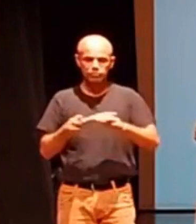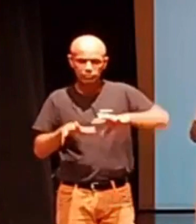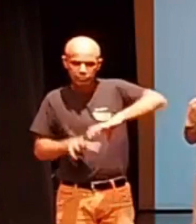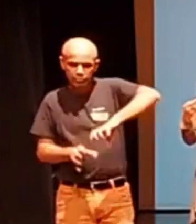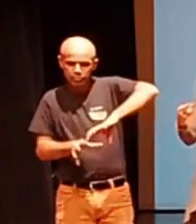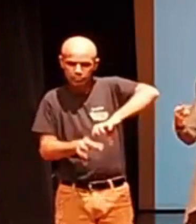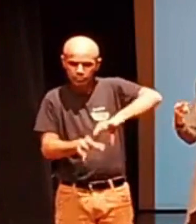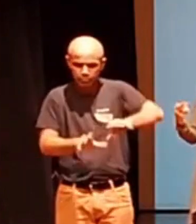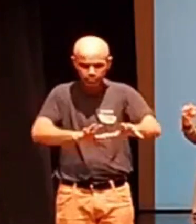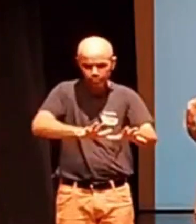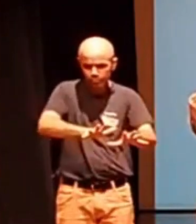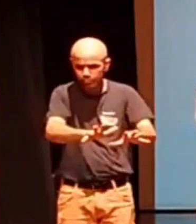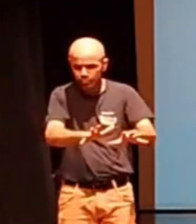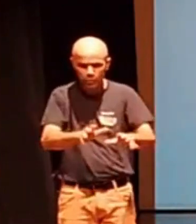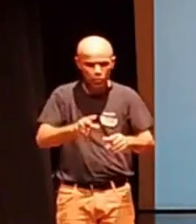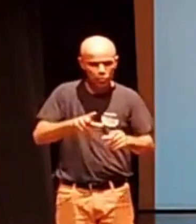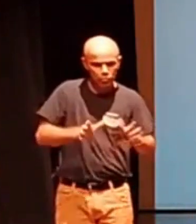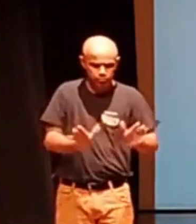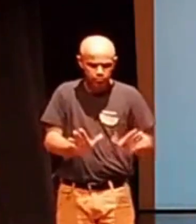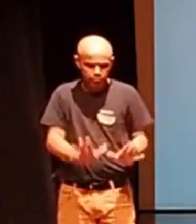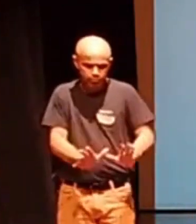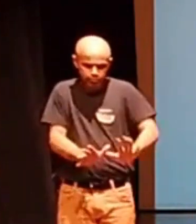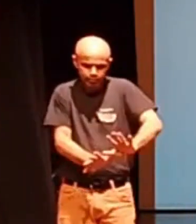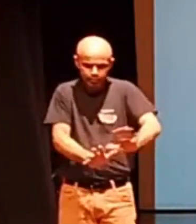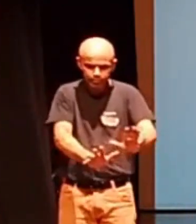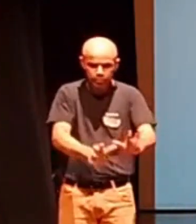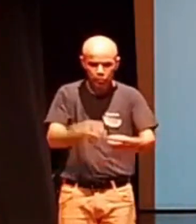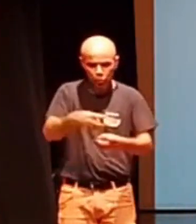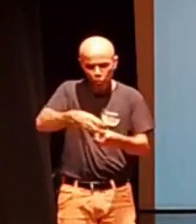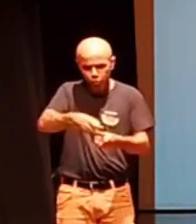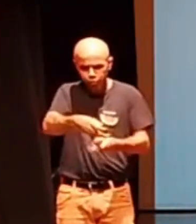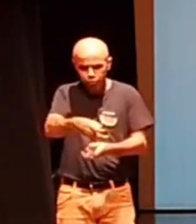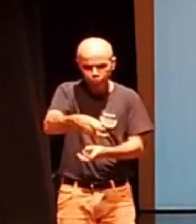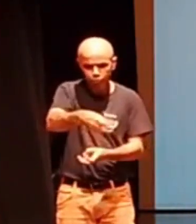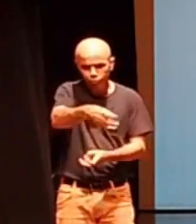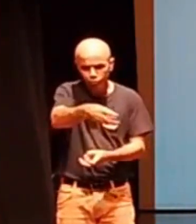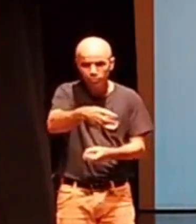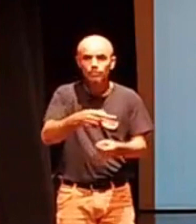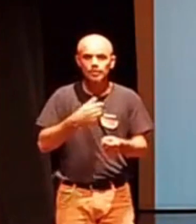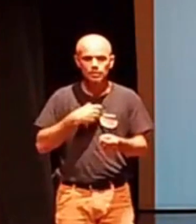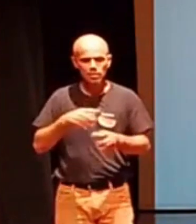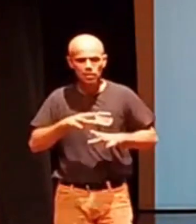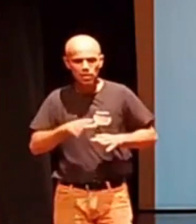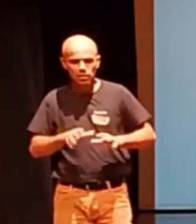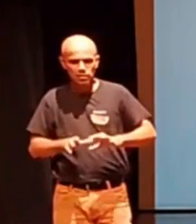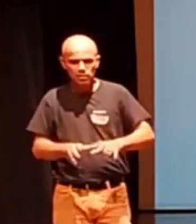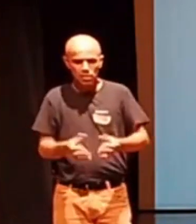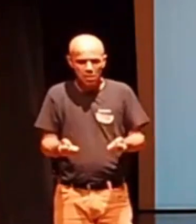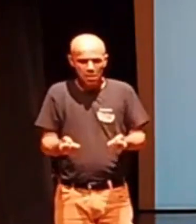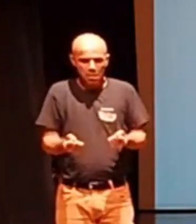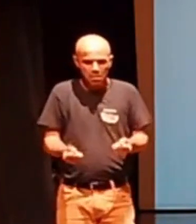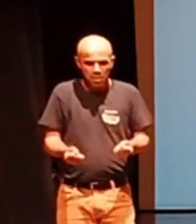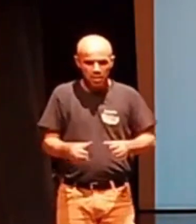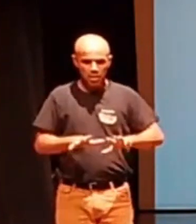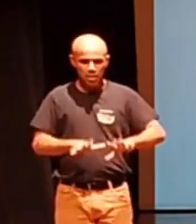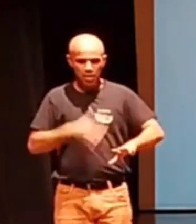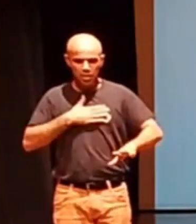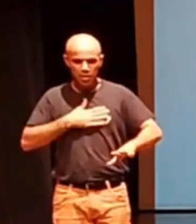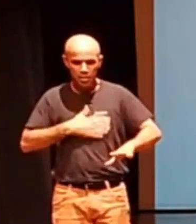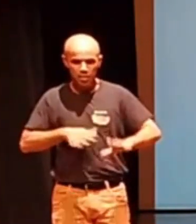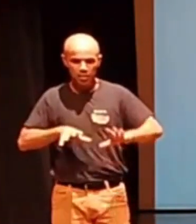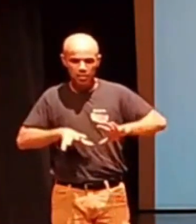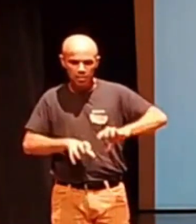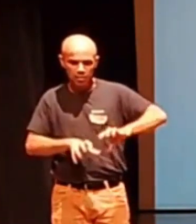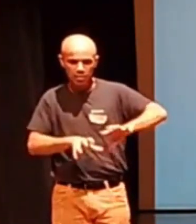toda a abordagem de reposicionamento dessa região, de tirar o excesso de tensão por meio